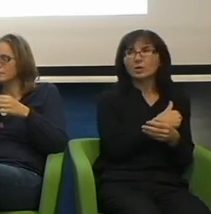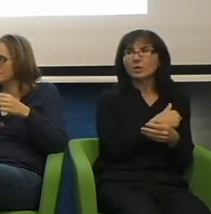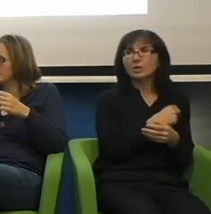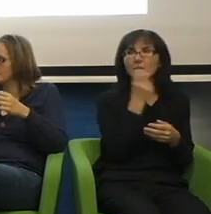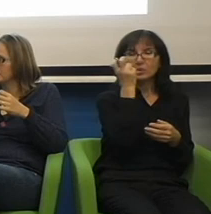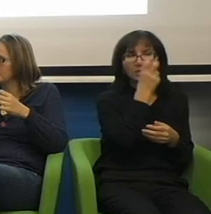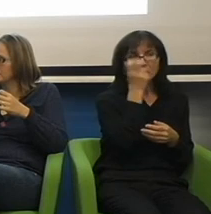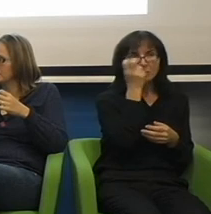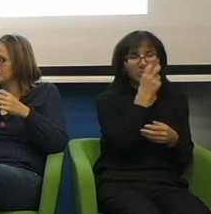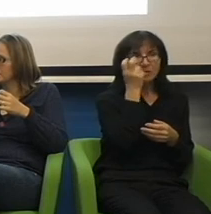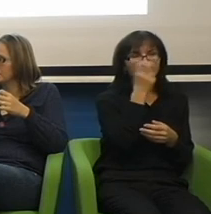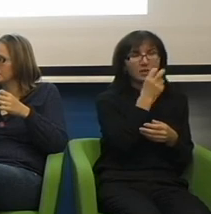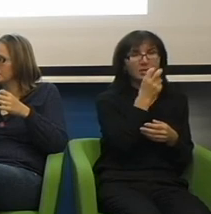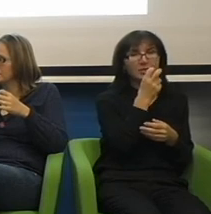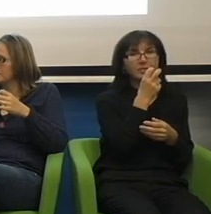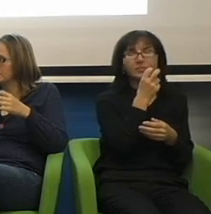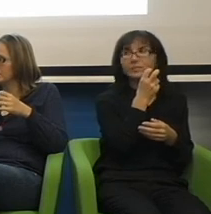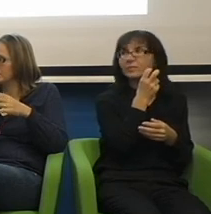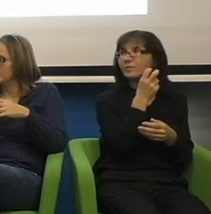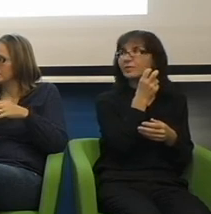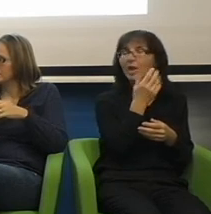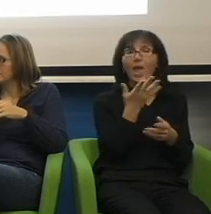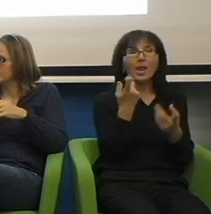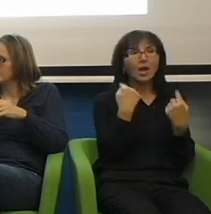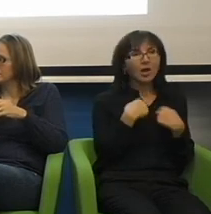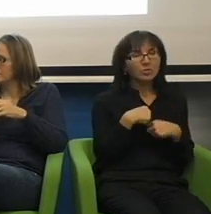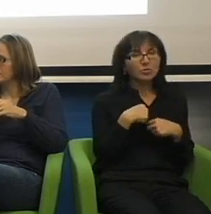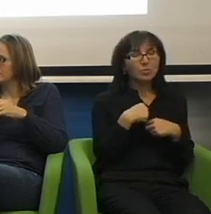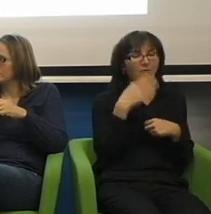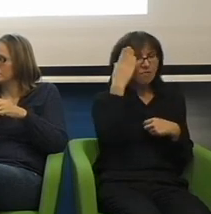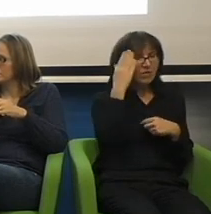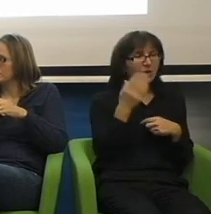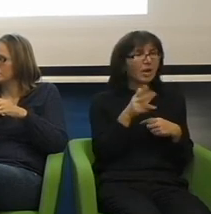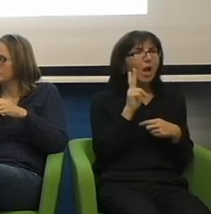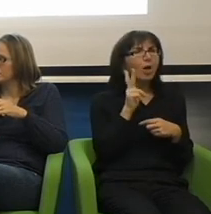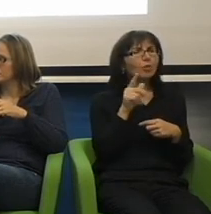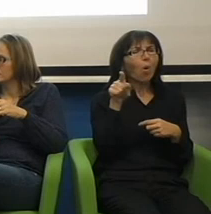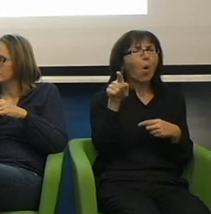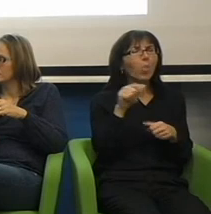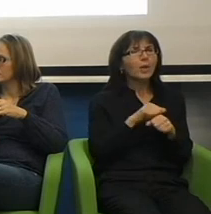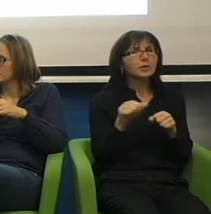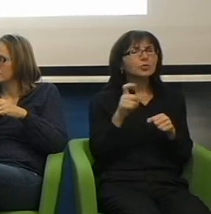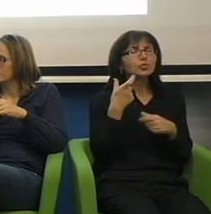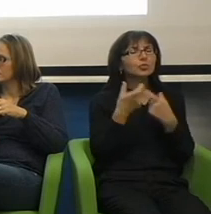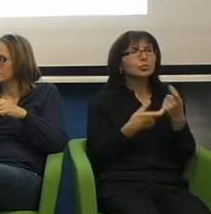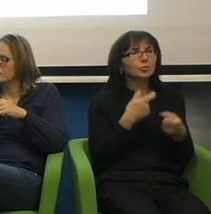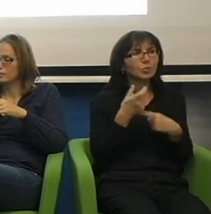ciekawe, znaczy mi się wydaje, ile osób będzie wiedziało, kim ona jest i co ona zrobiła.